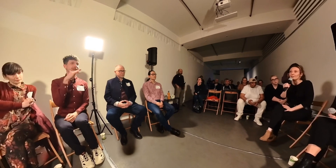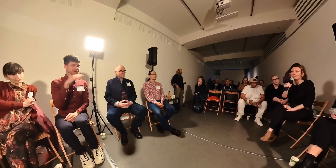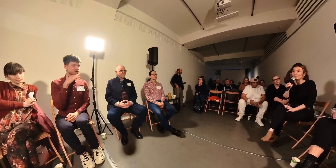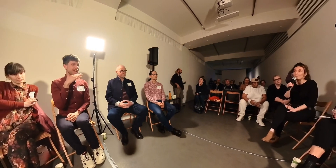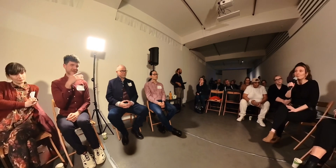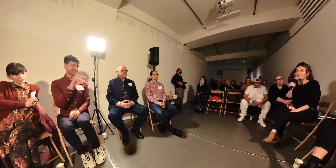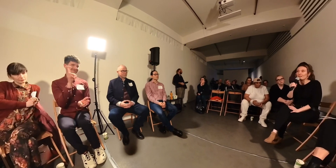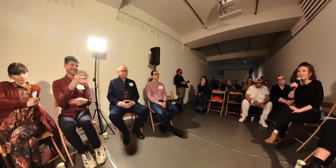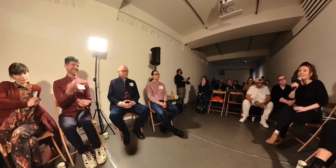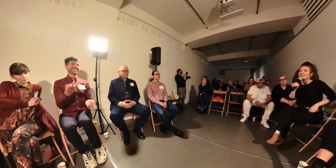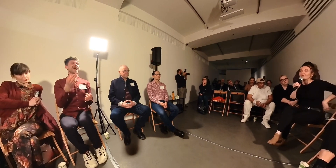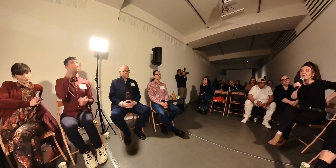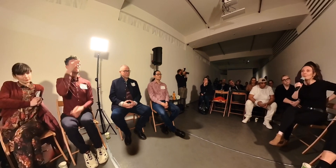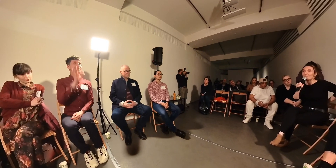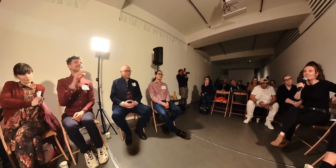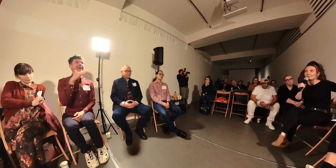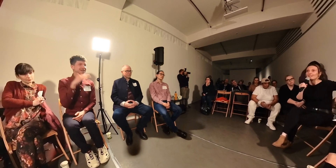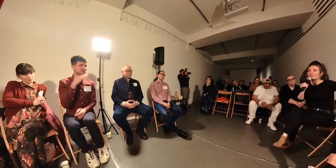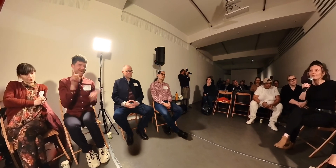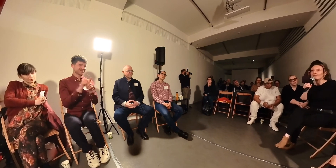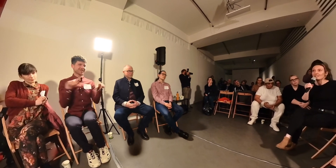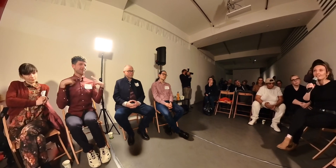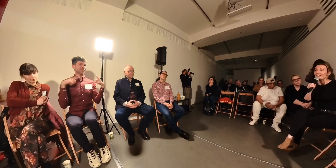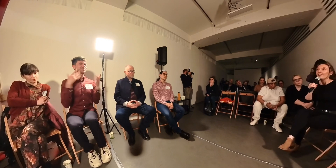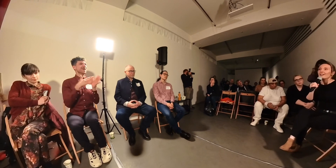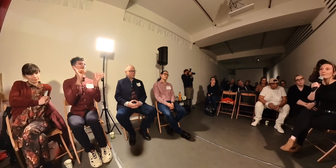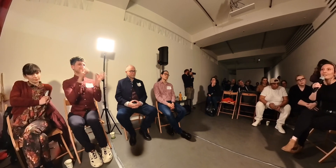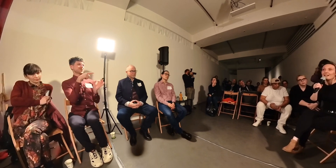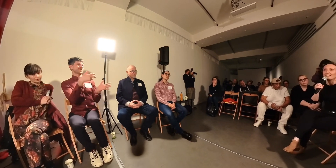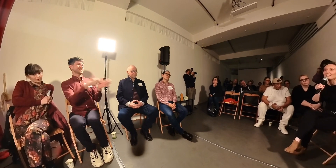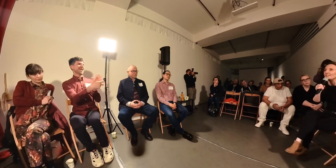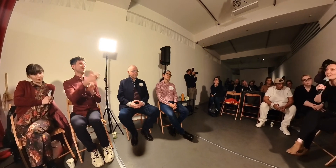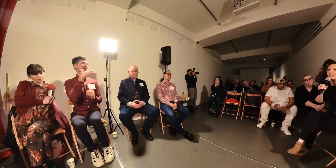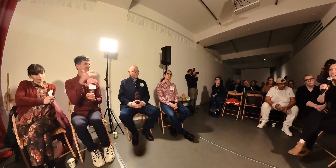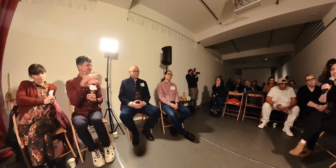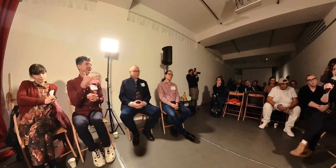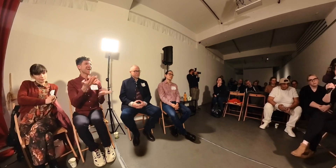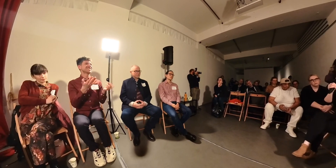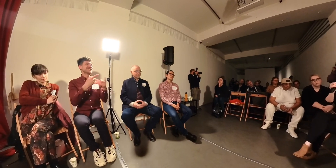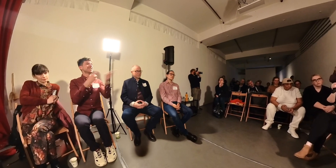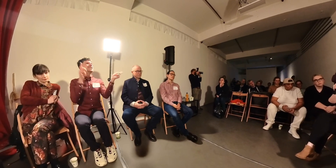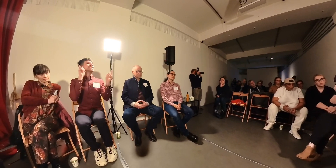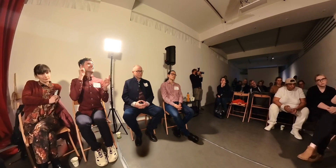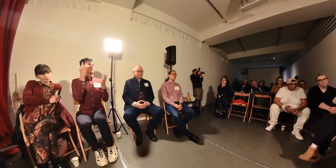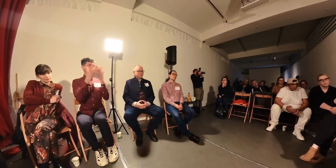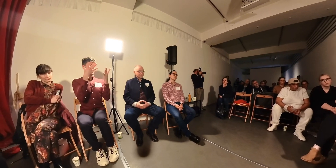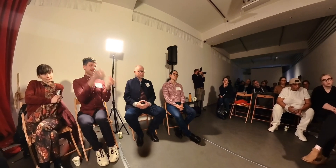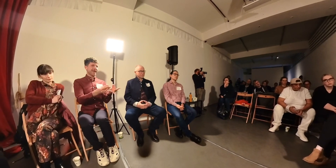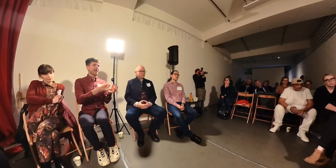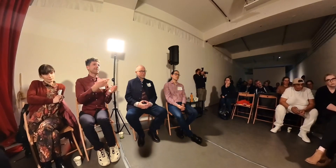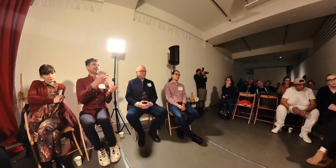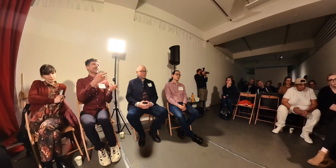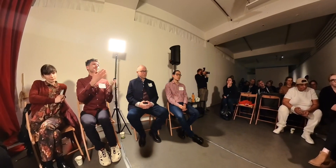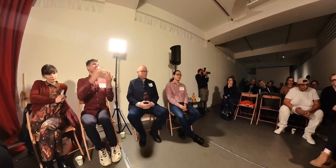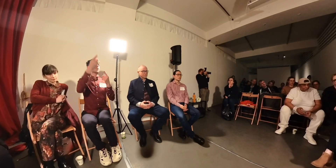kdo nepoužívá ten správný termín znakový jazyk. V Británii nikdo neřekne britská